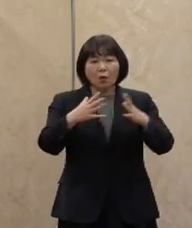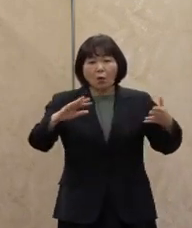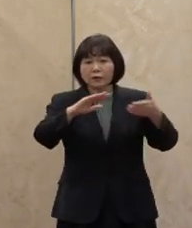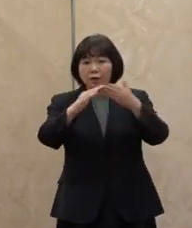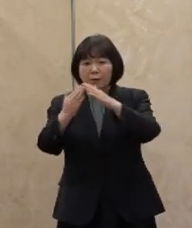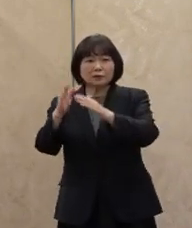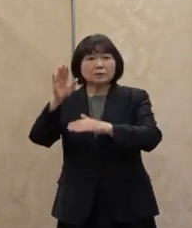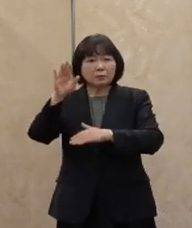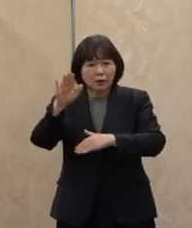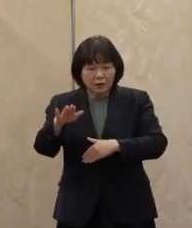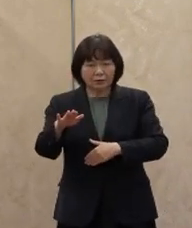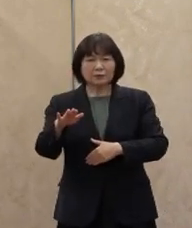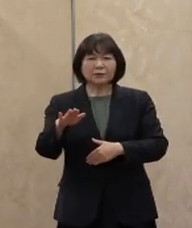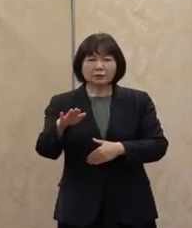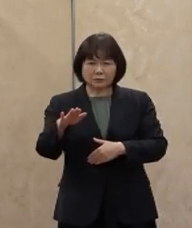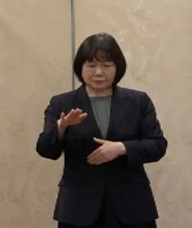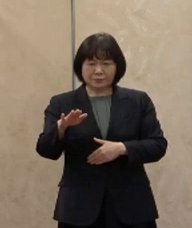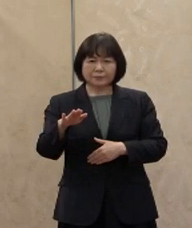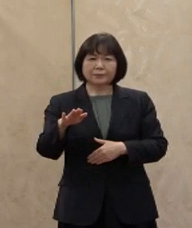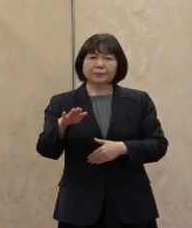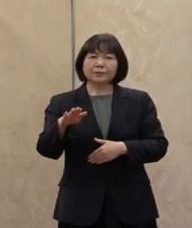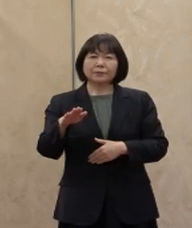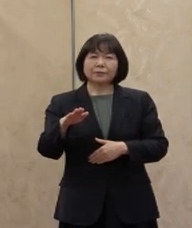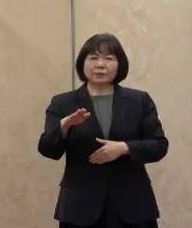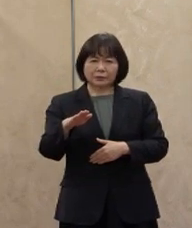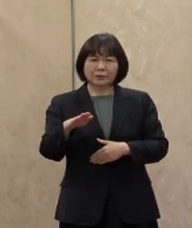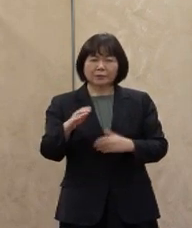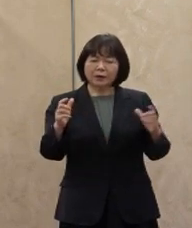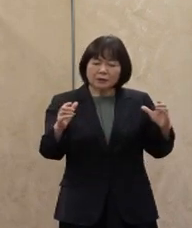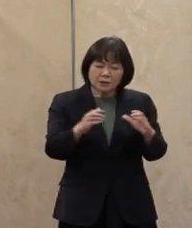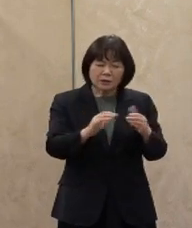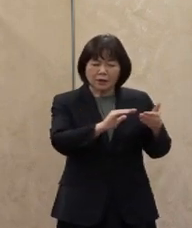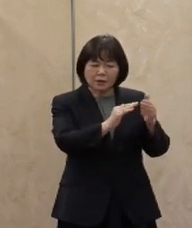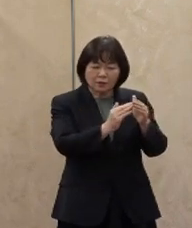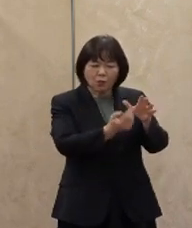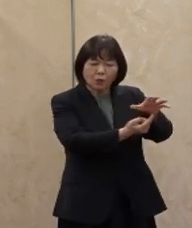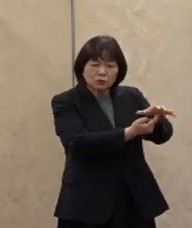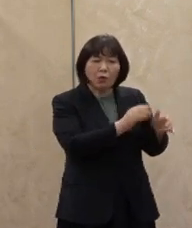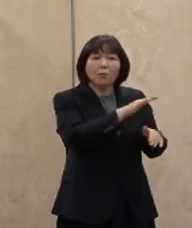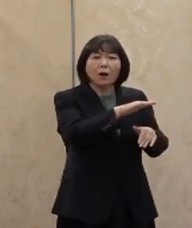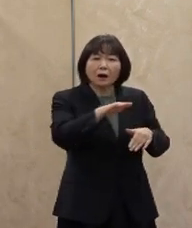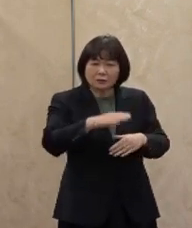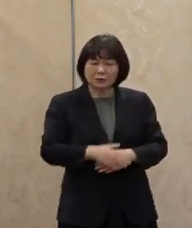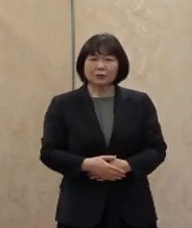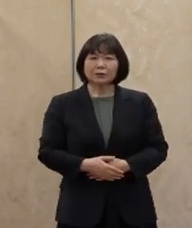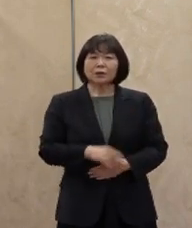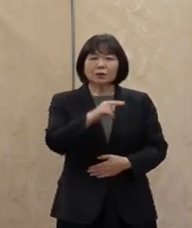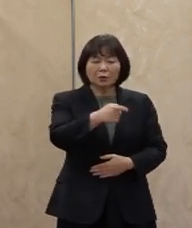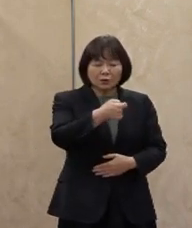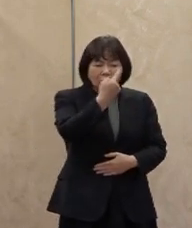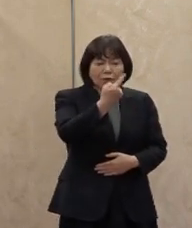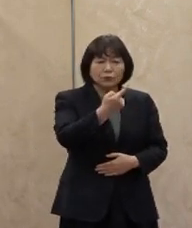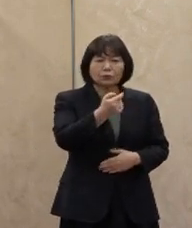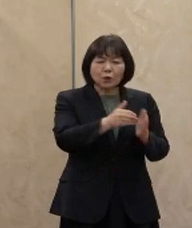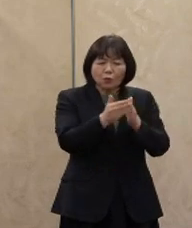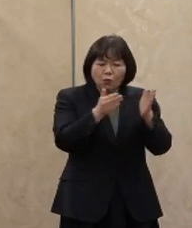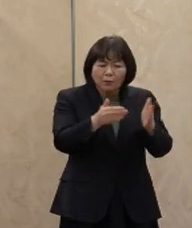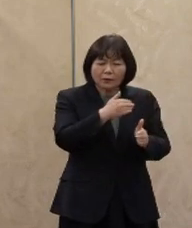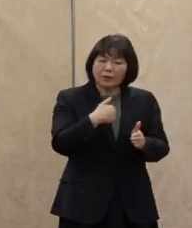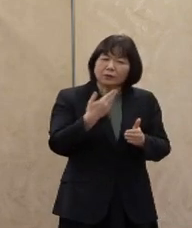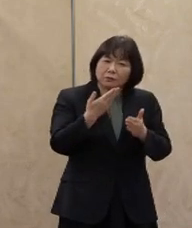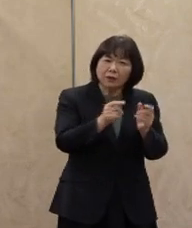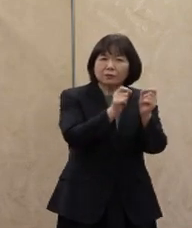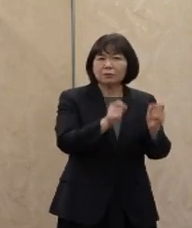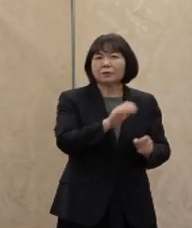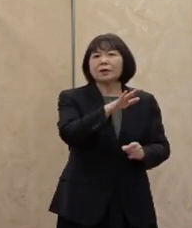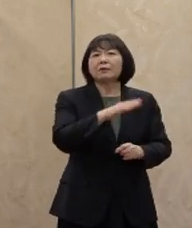もあれば、あの町村もあるわけで、そういった意味では町村単独でどこまでできるかというのは当然これはあります